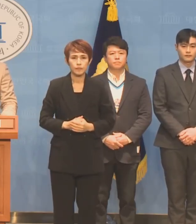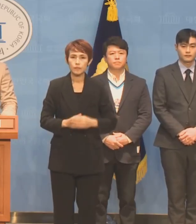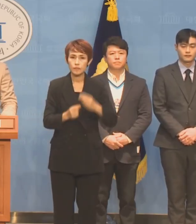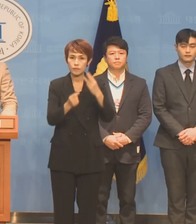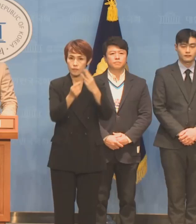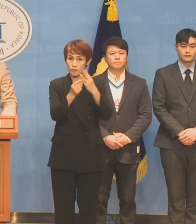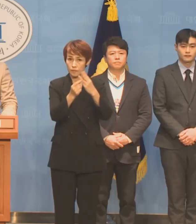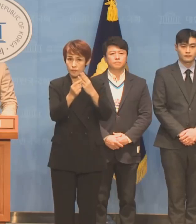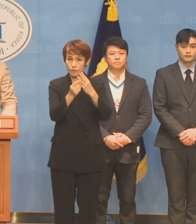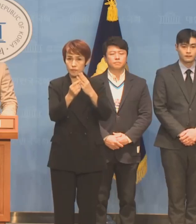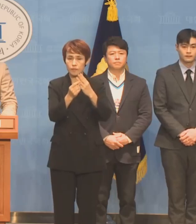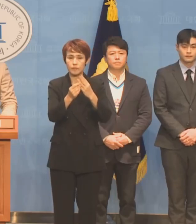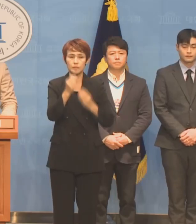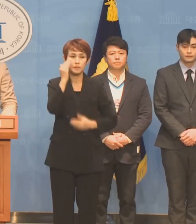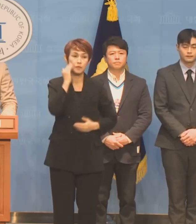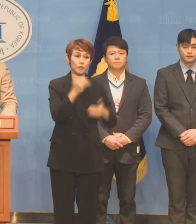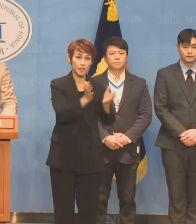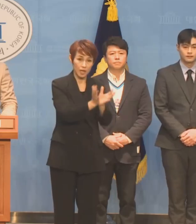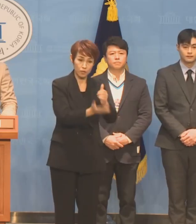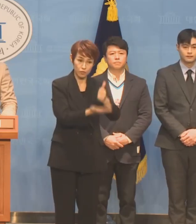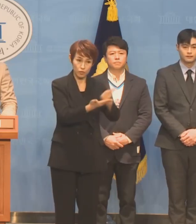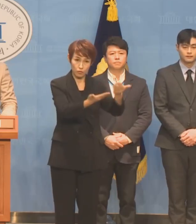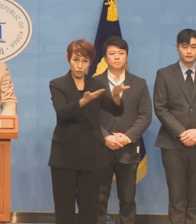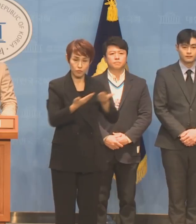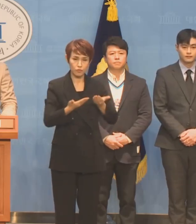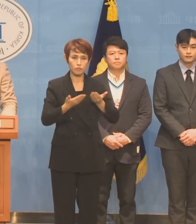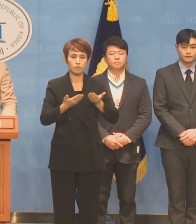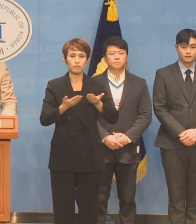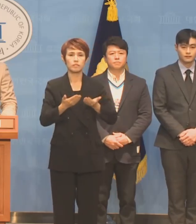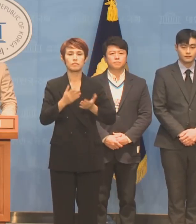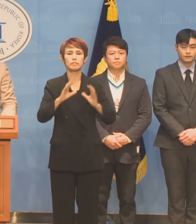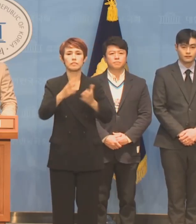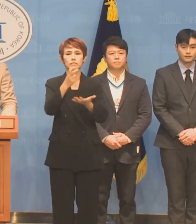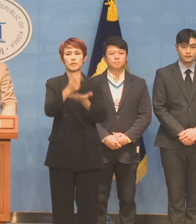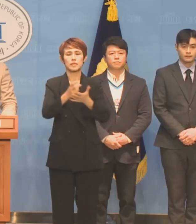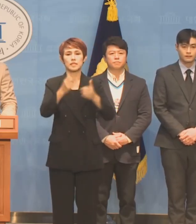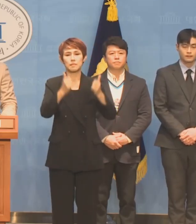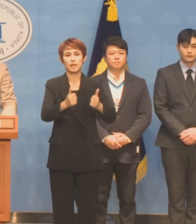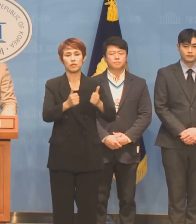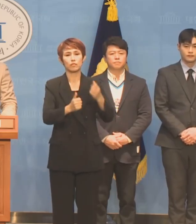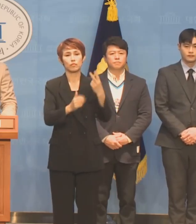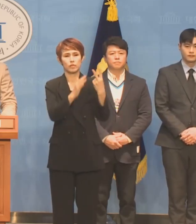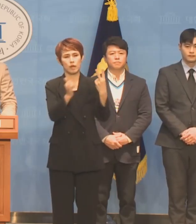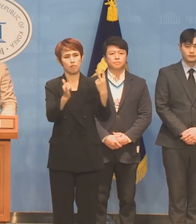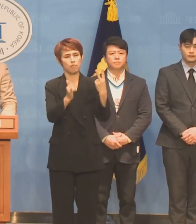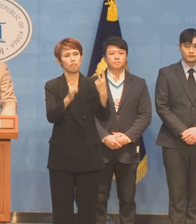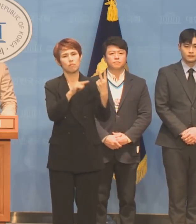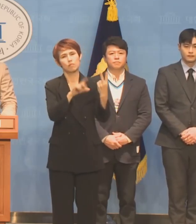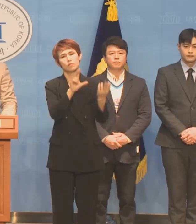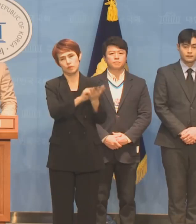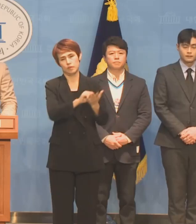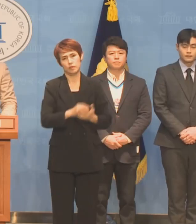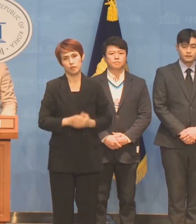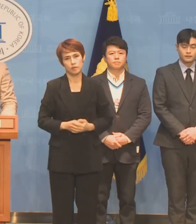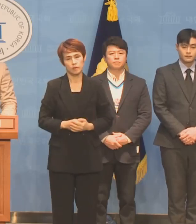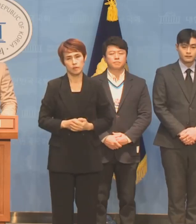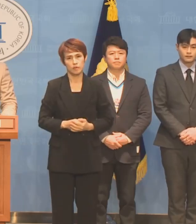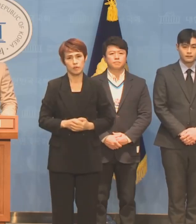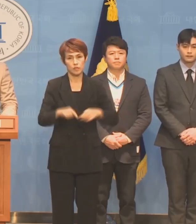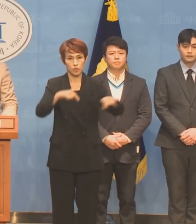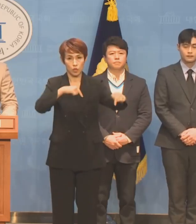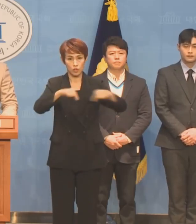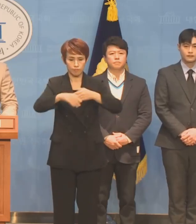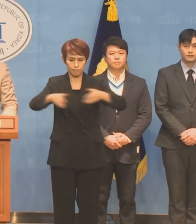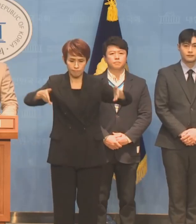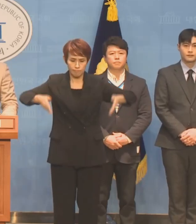셋째, 더불어민주당에서 추천한 헌법재판소 재판관 2인의 성향입니다. 최소한 정치적